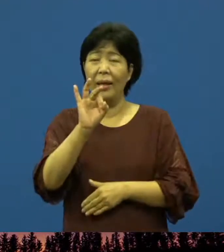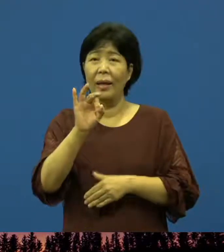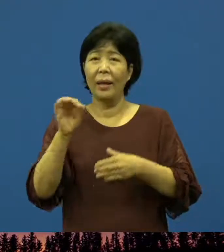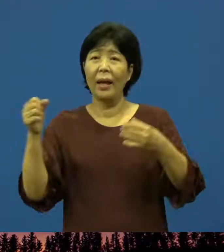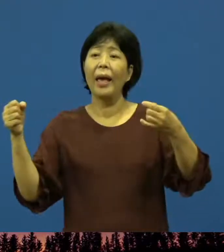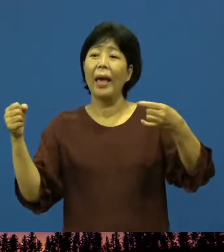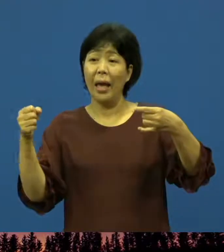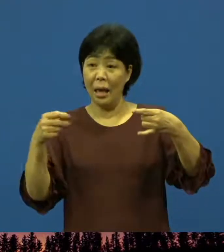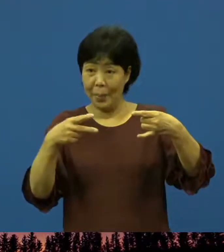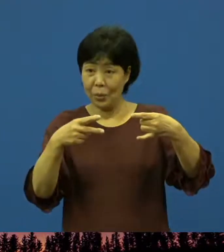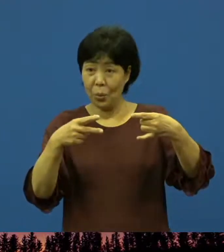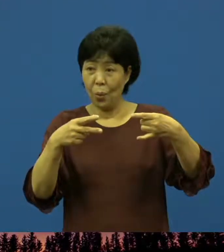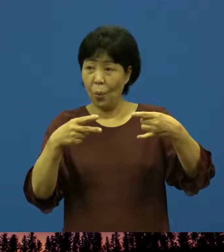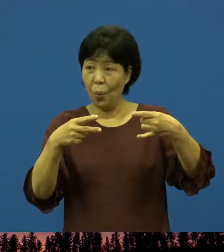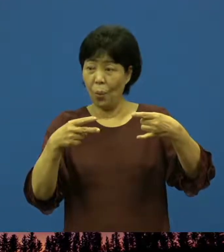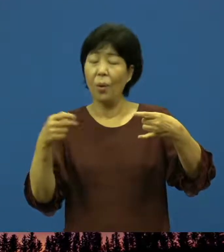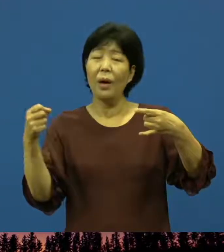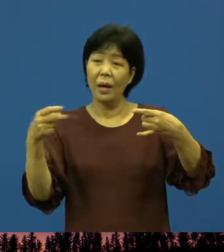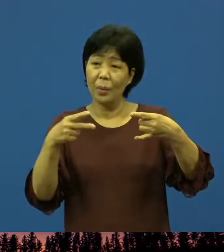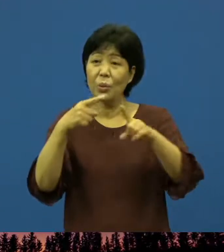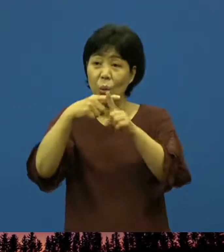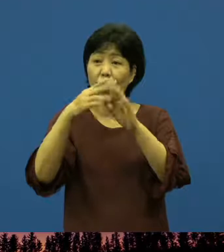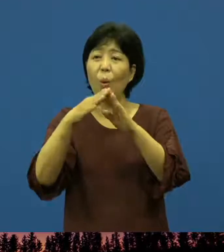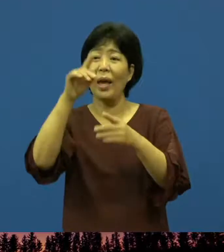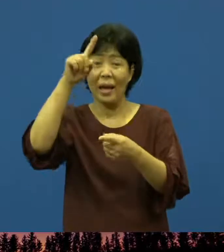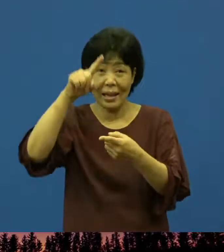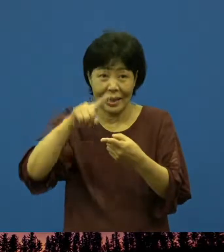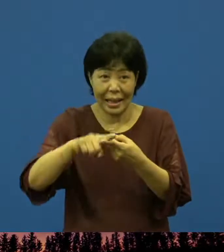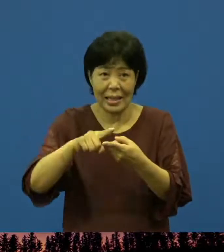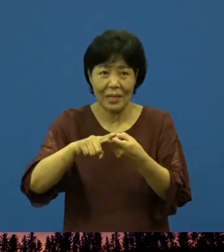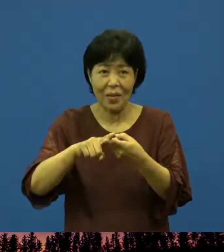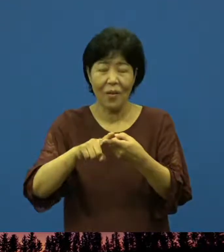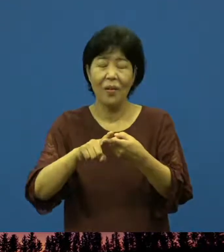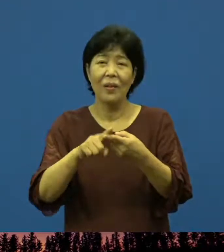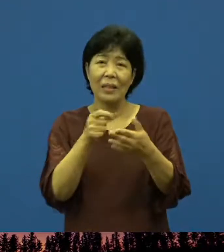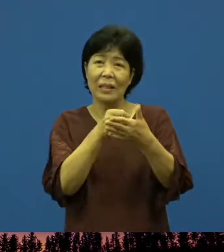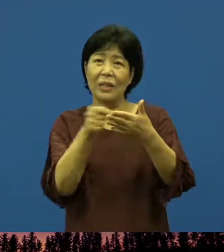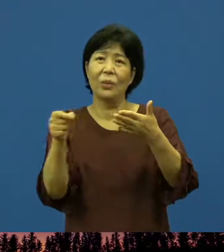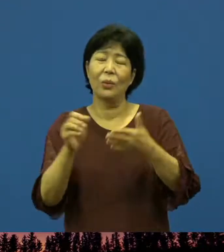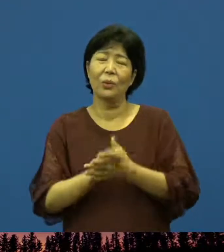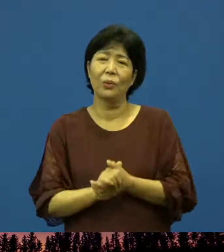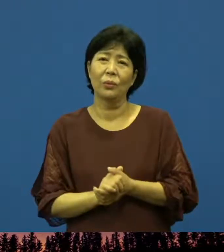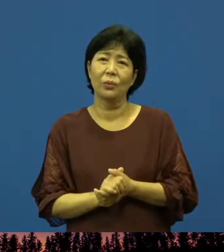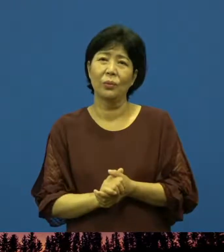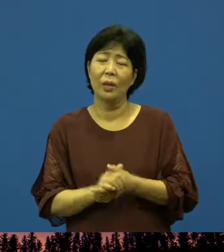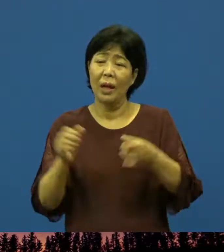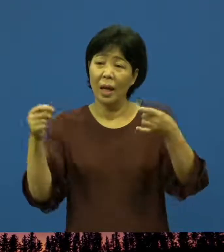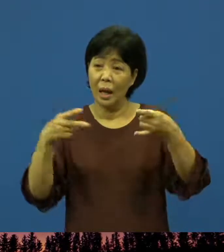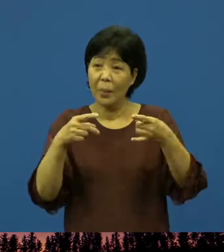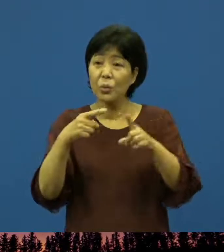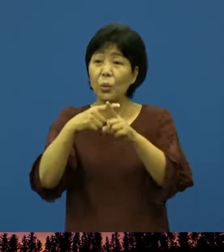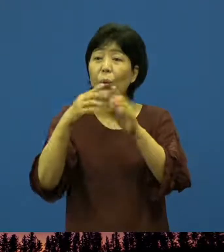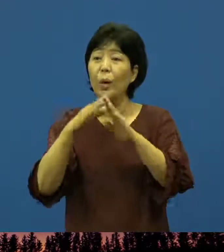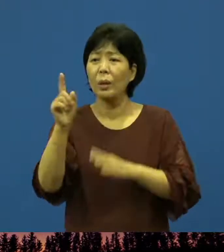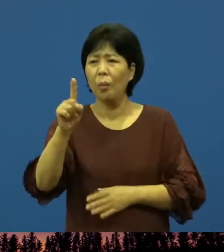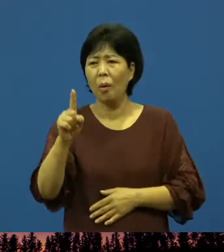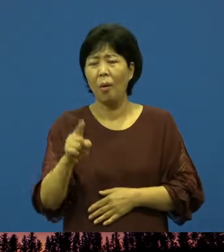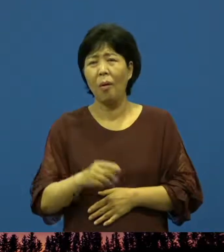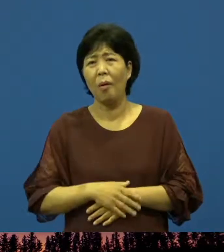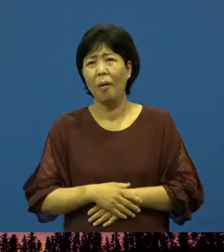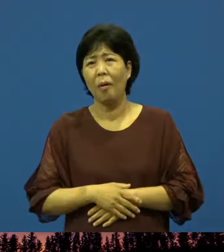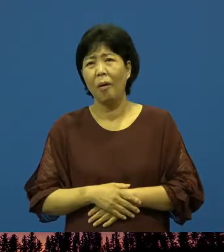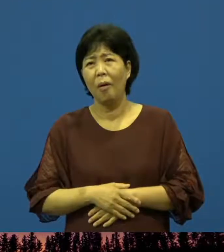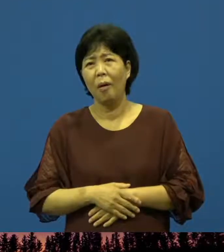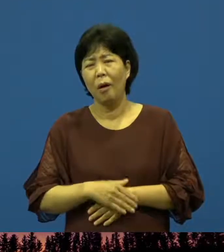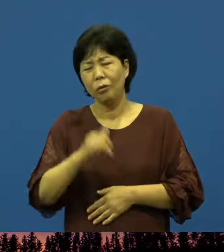사랑을 이어오렸다 이렇게 얘기하죠. 이 에베소 교회는 어떤 교회인가 하면 그야말로 기라성 같은